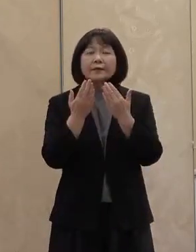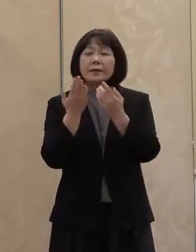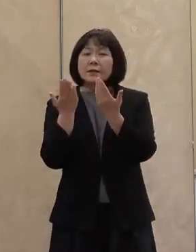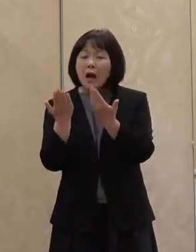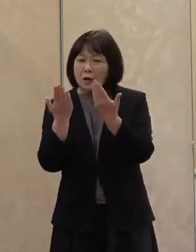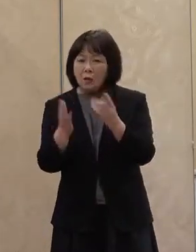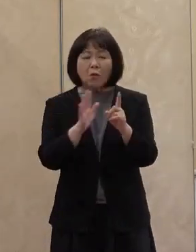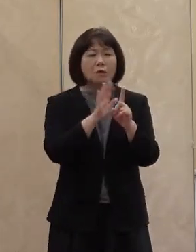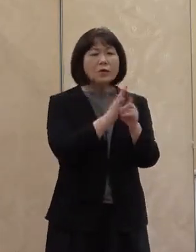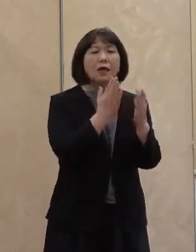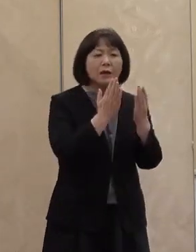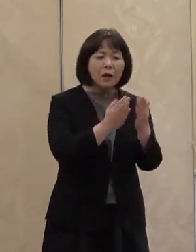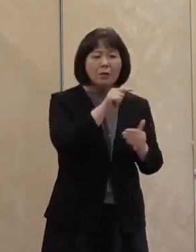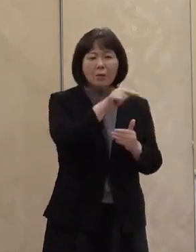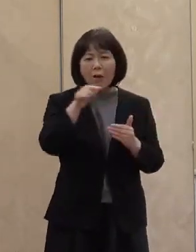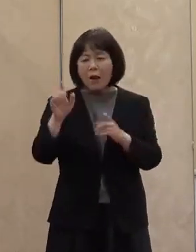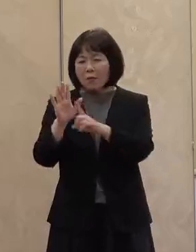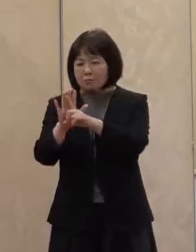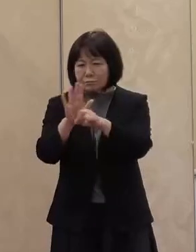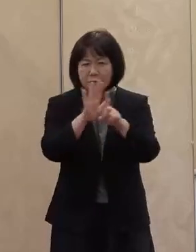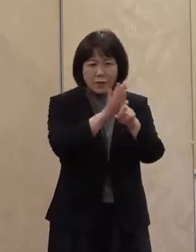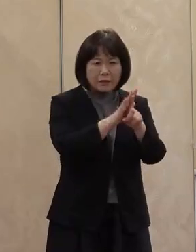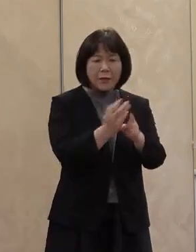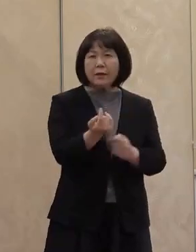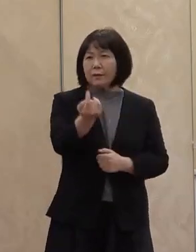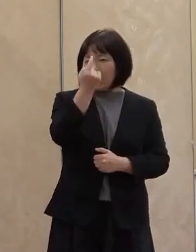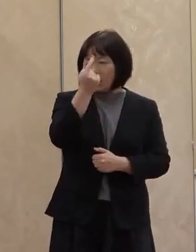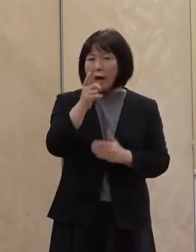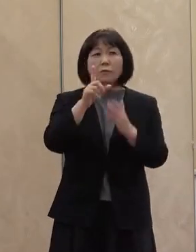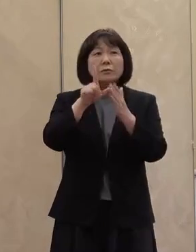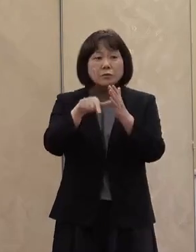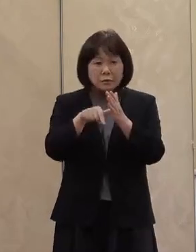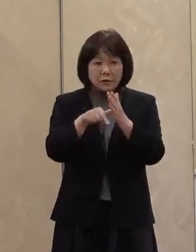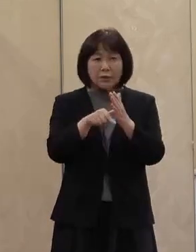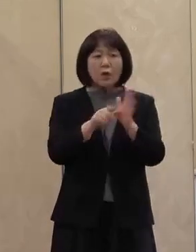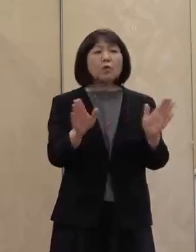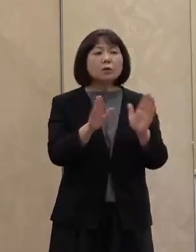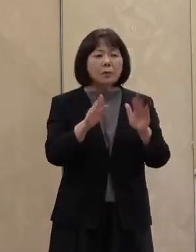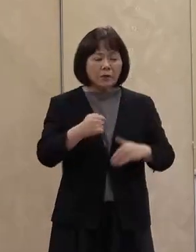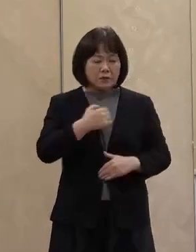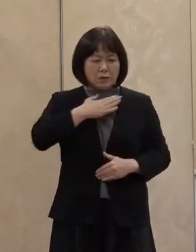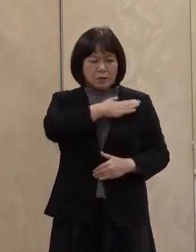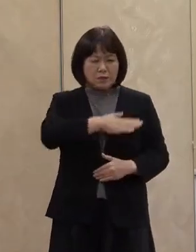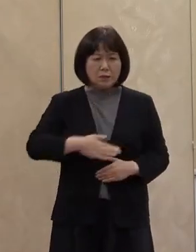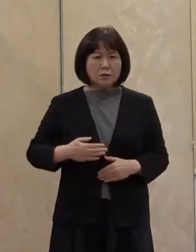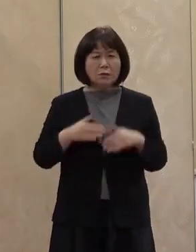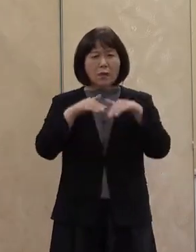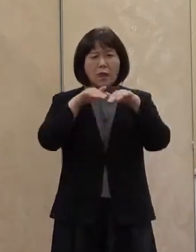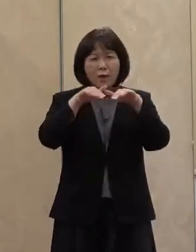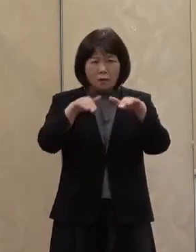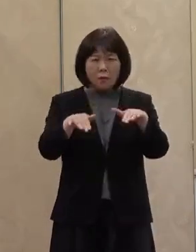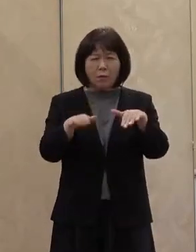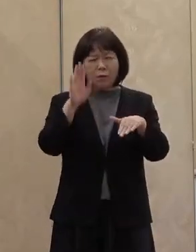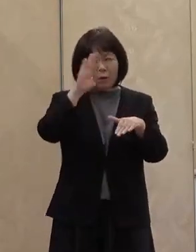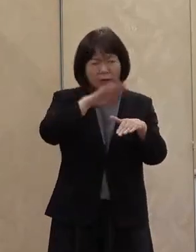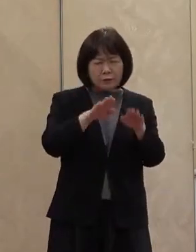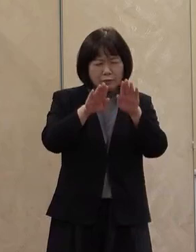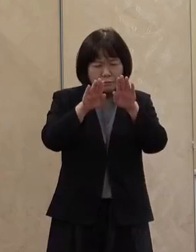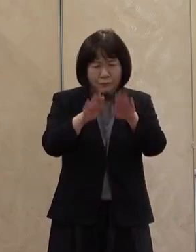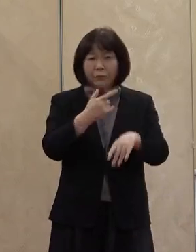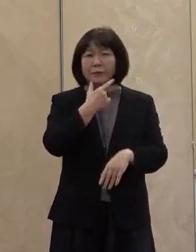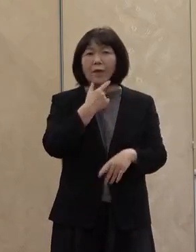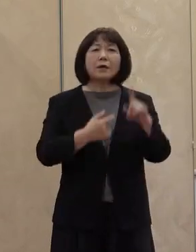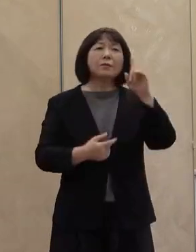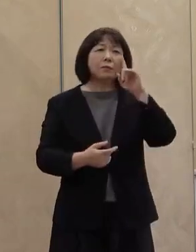校を支援をして学びの機会、そして子どもたちの、まあ、心身に与えた影響をできるだけ少なくしていきたいと思います。